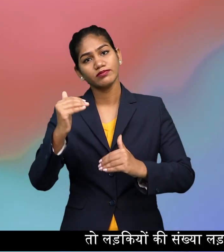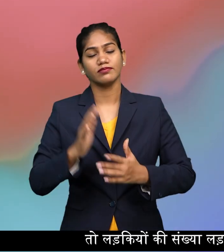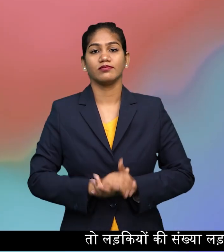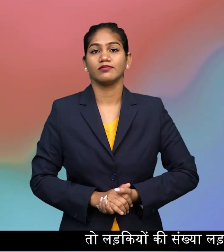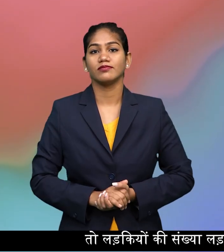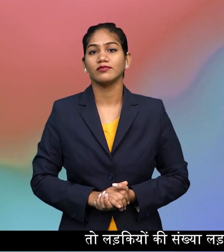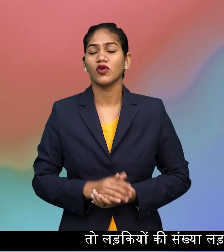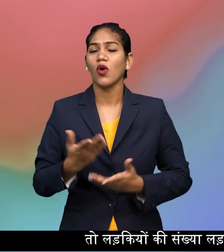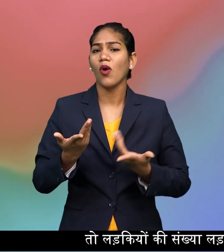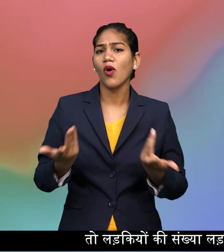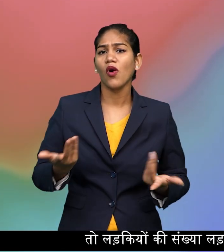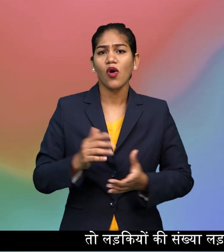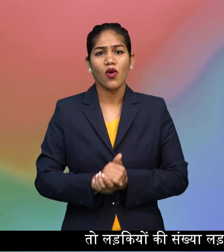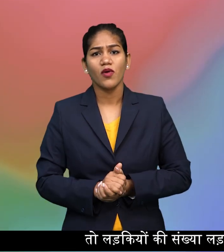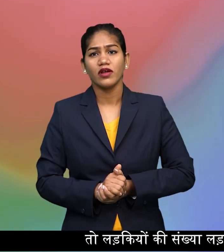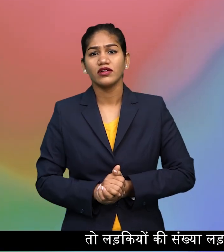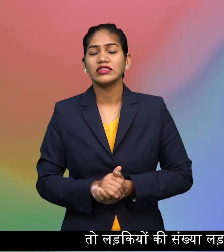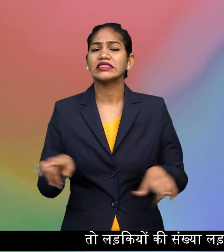या ज़्यादा होनी चाहिए।